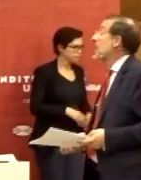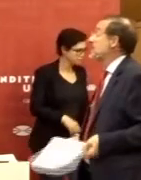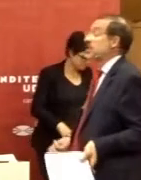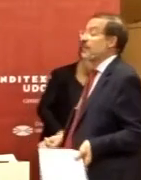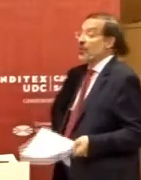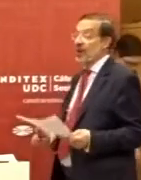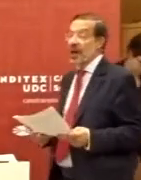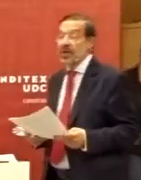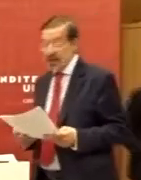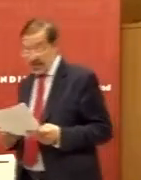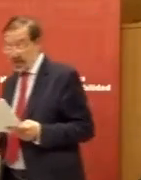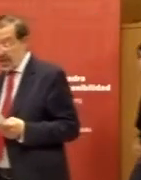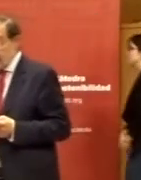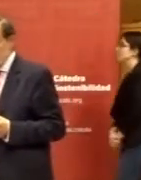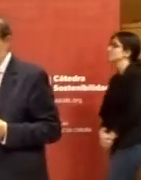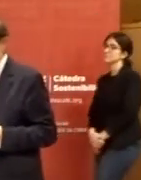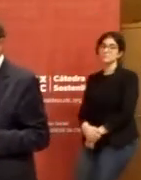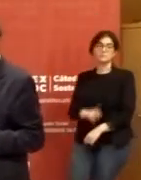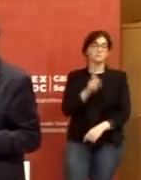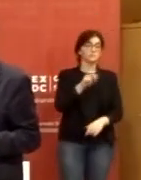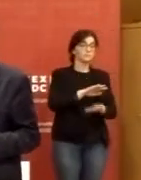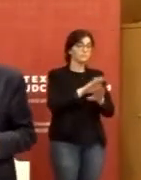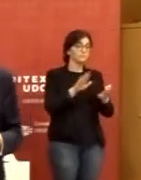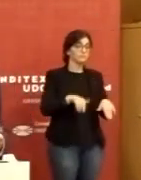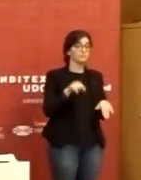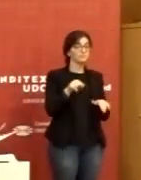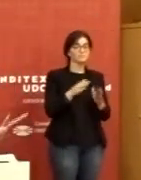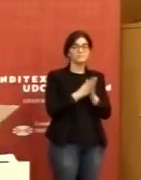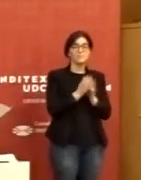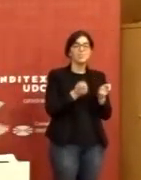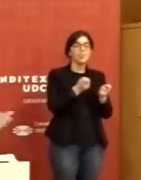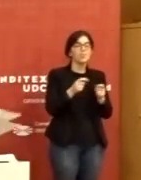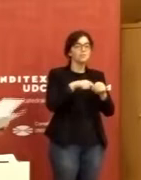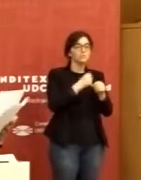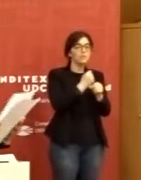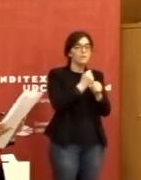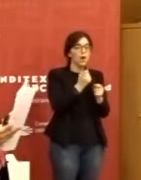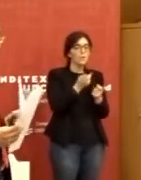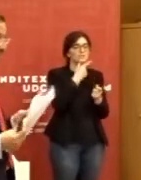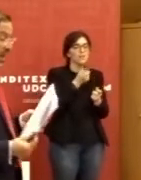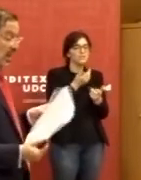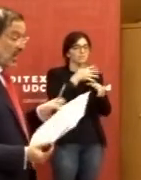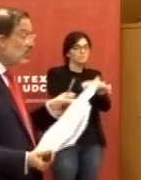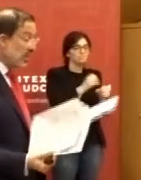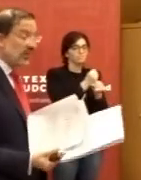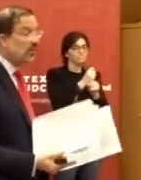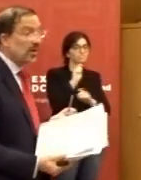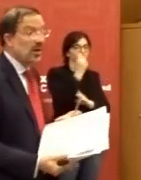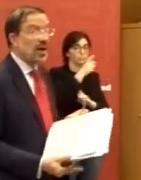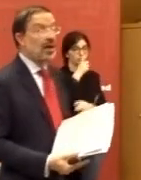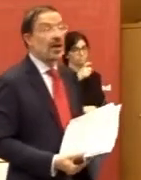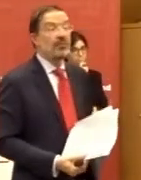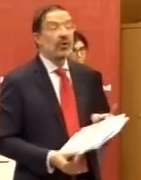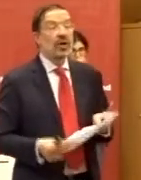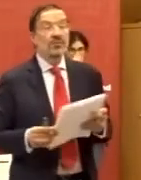finalmente, este programa incrementa las oportunidades de tener un puesto de trabajo. Nosotros, no es que, es muy